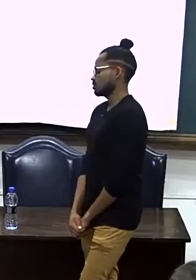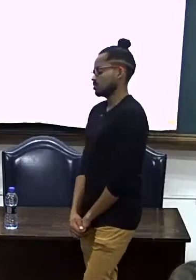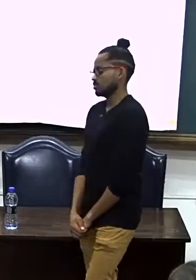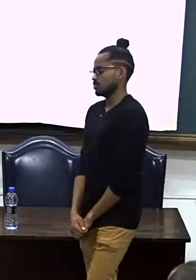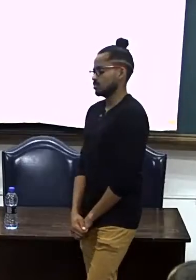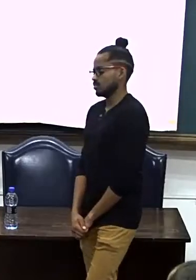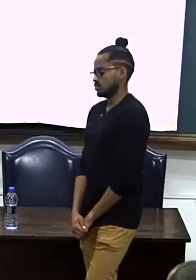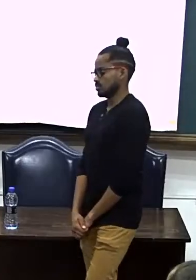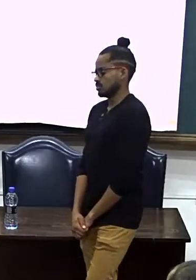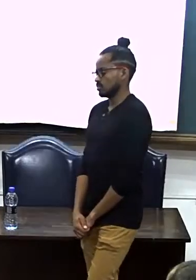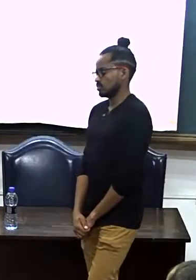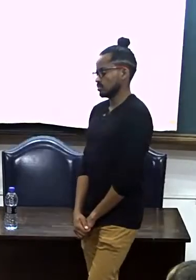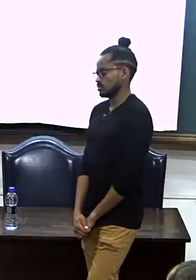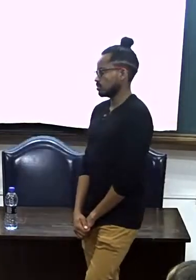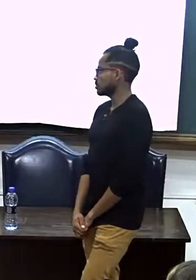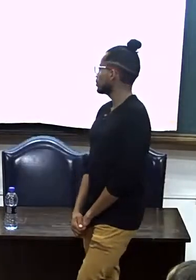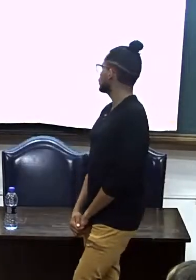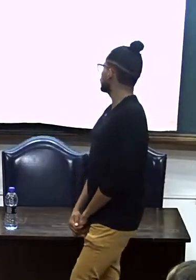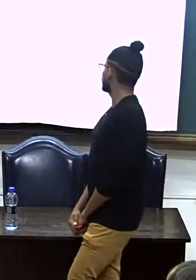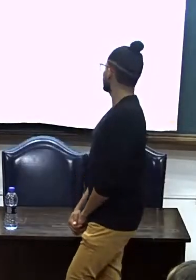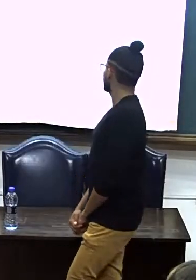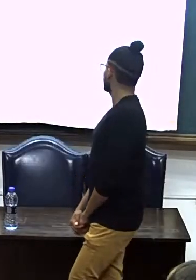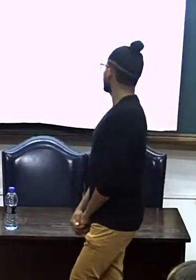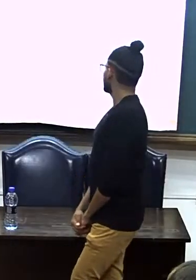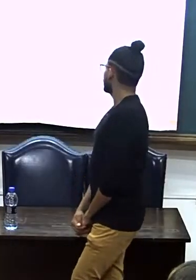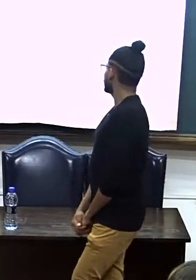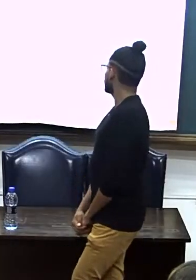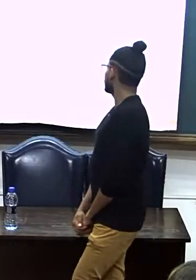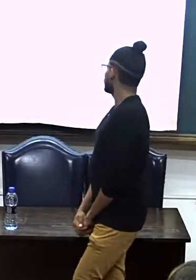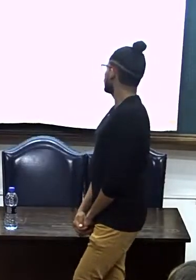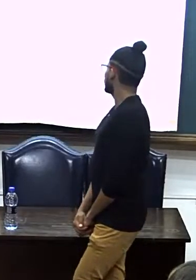controlar os geradores de função.